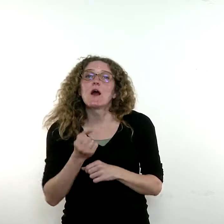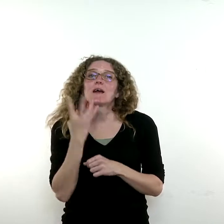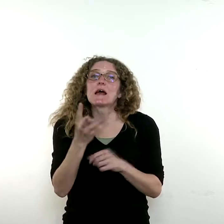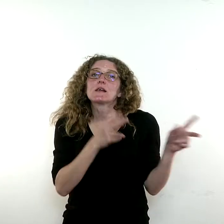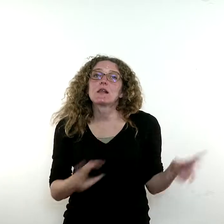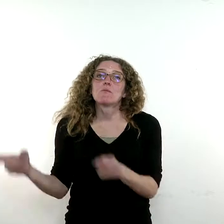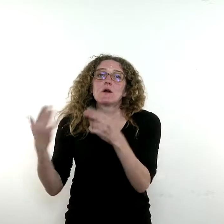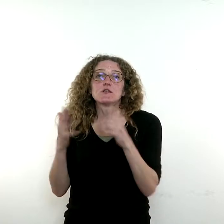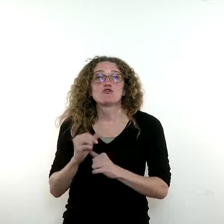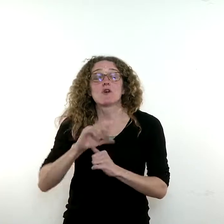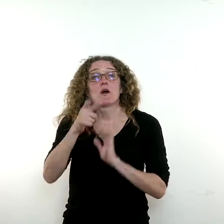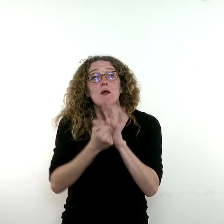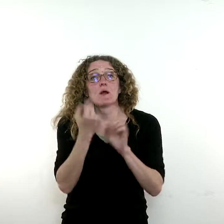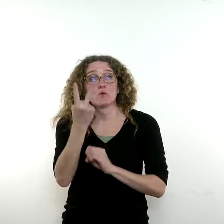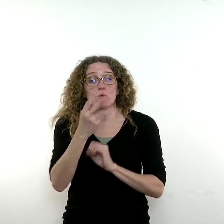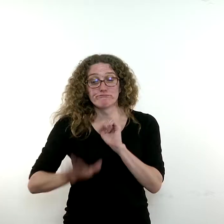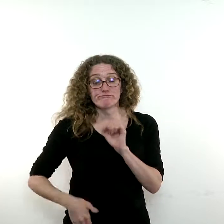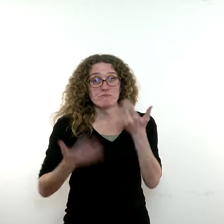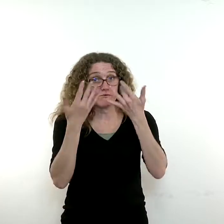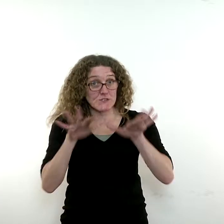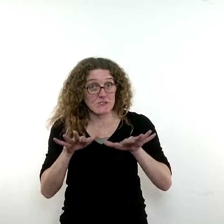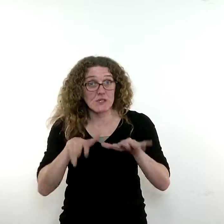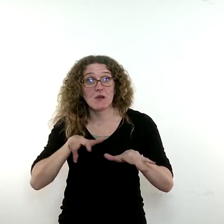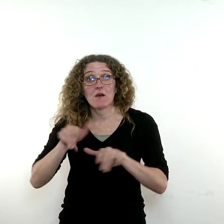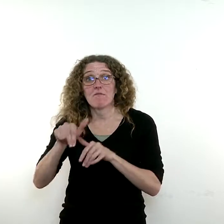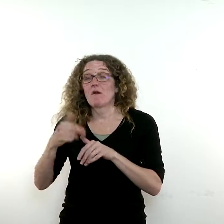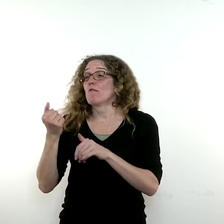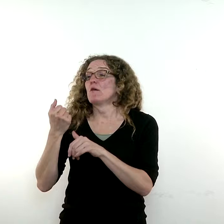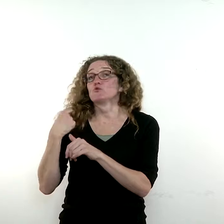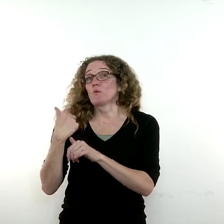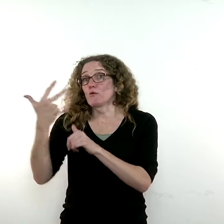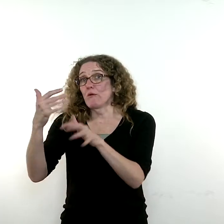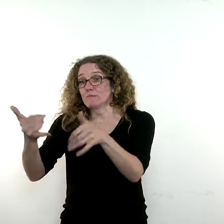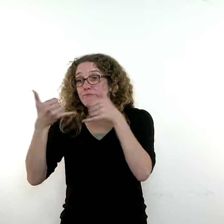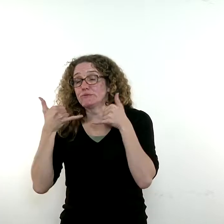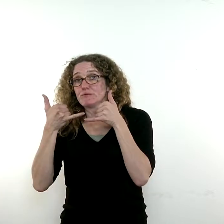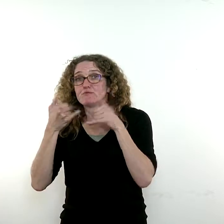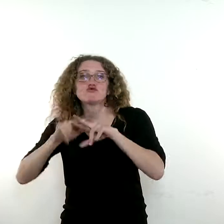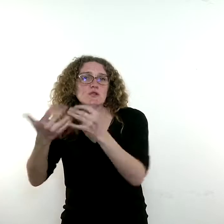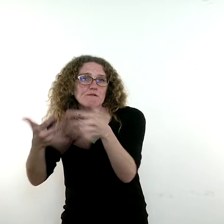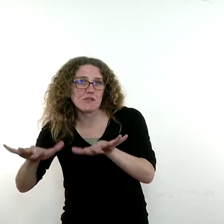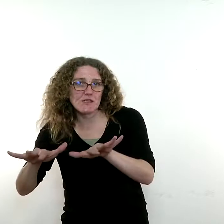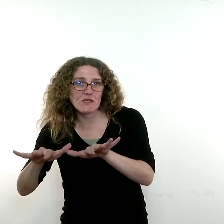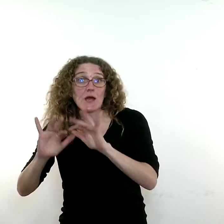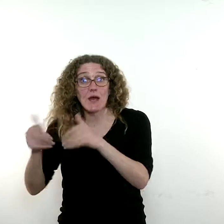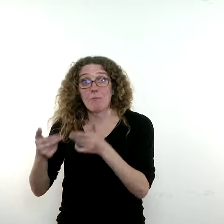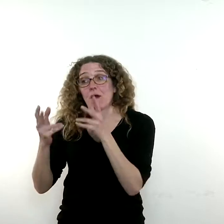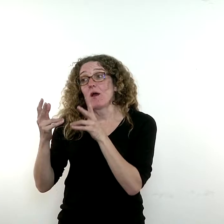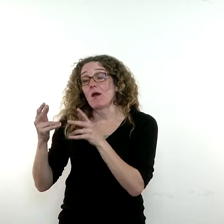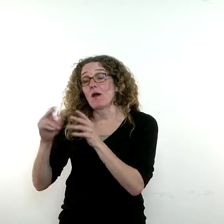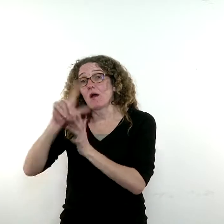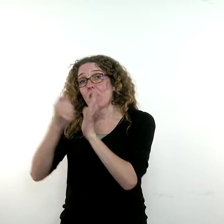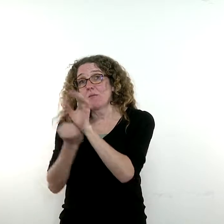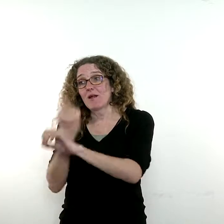label 3 à partir du moment où le chantier sera livré, et le label 4, une fois que, effectivement,